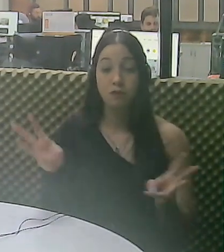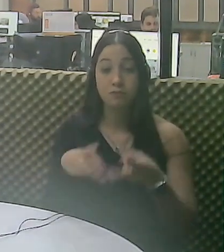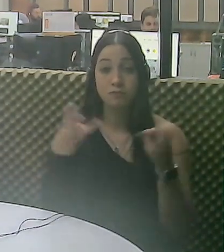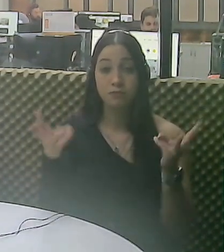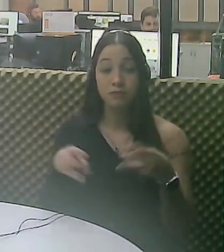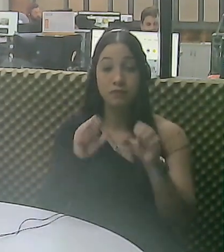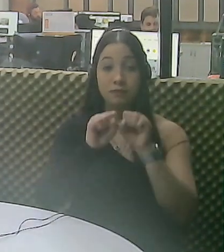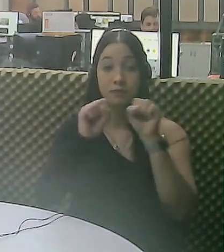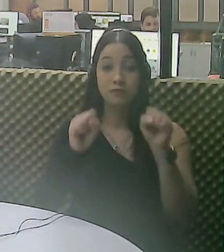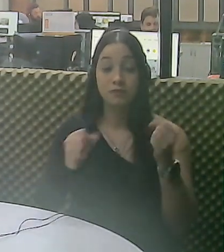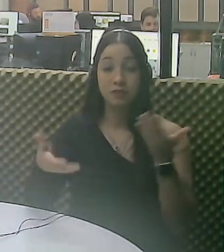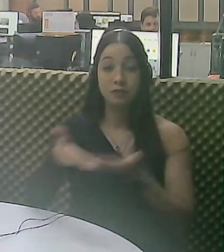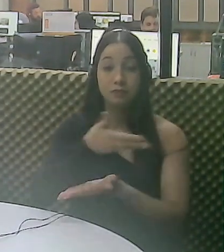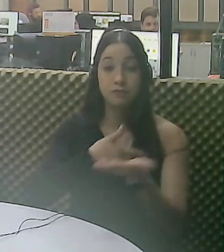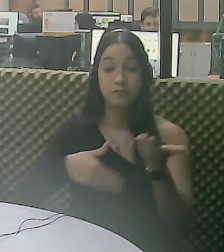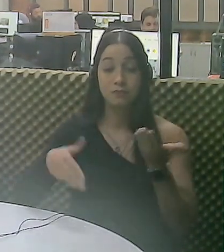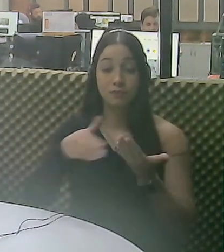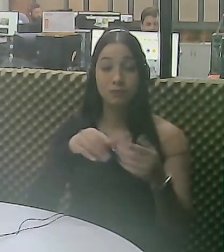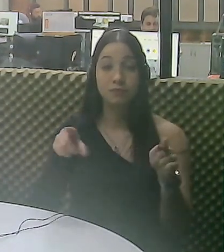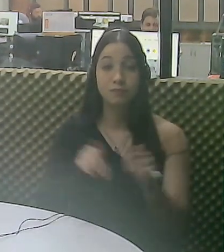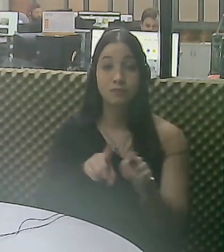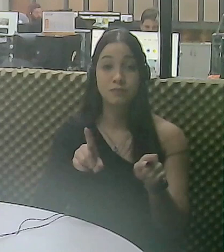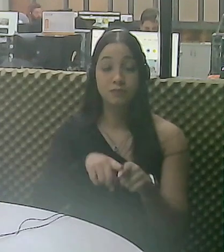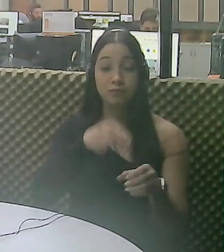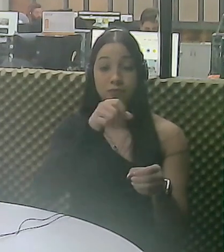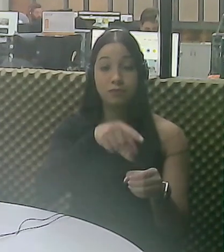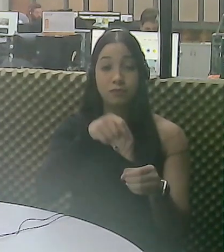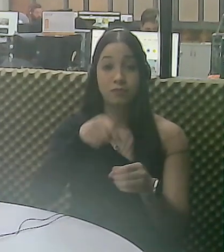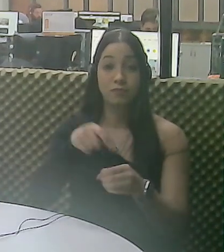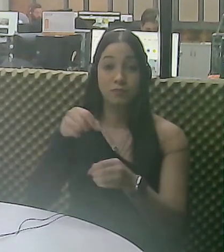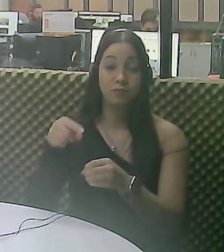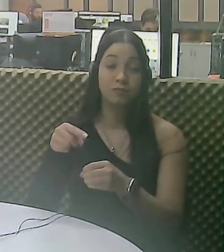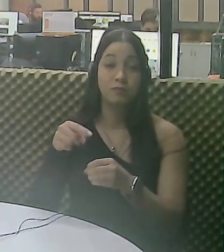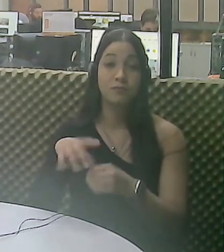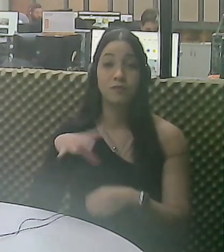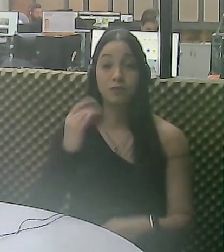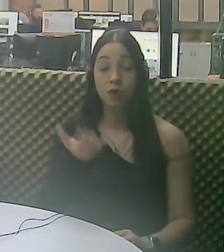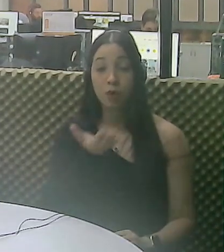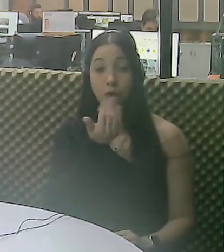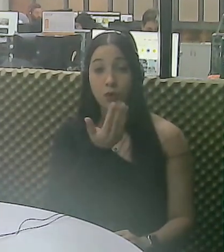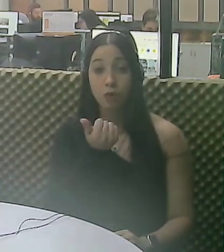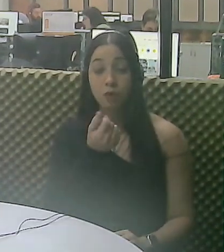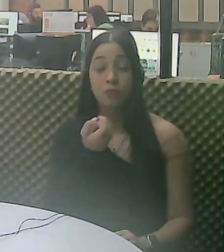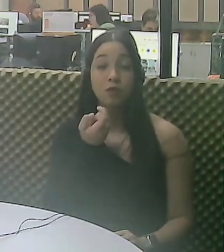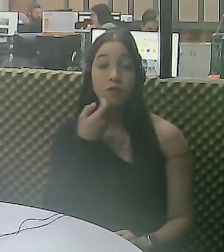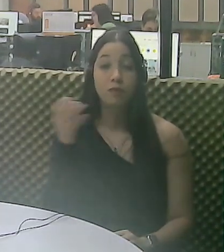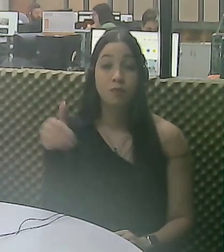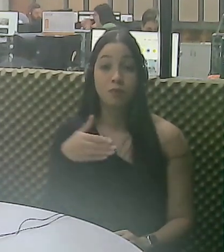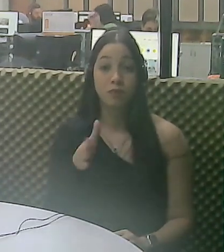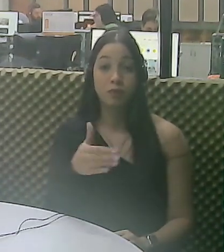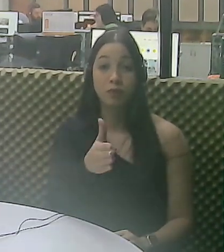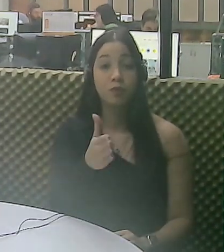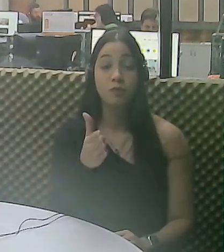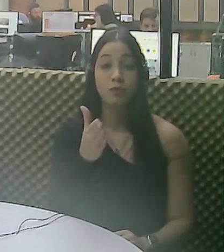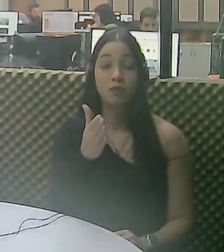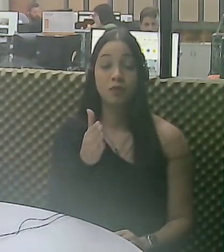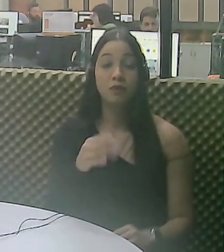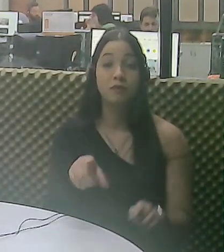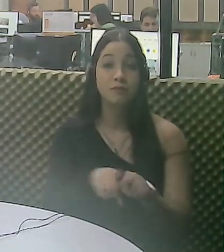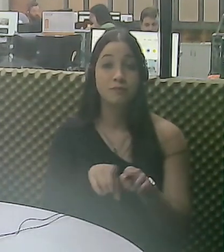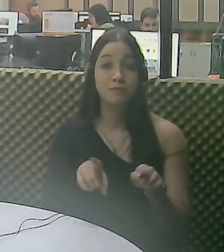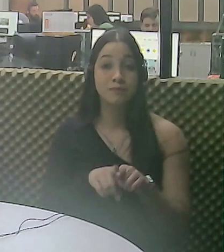em sistema de recirculação da água, hidroponia, alternativa de alimentação de peixes através de plantas